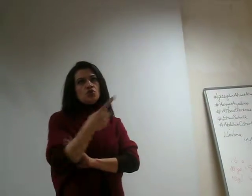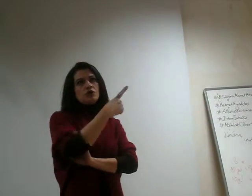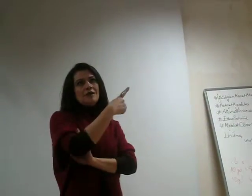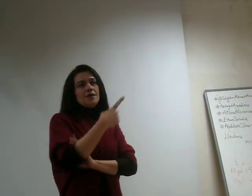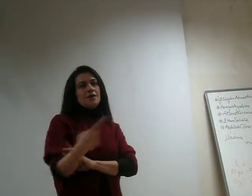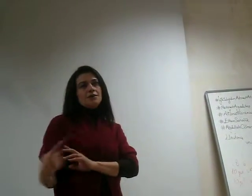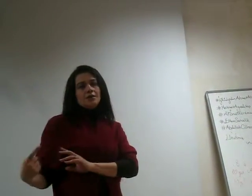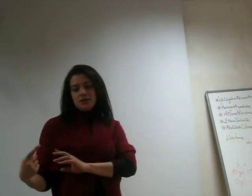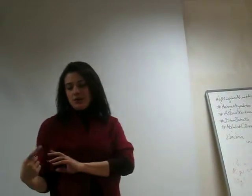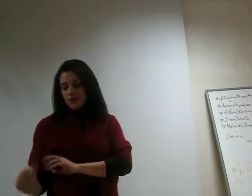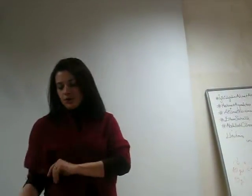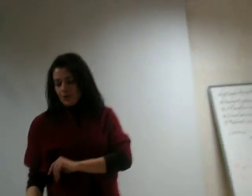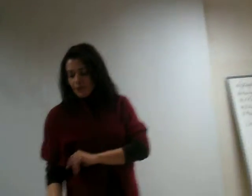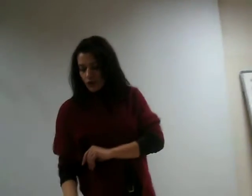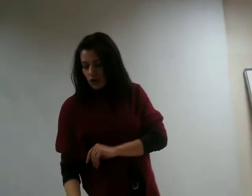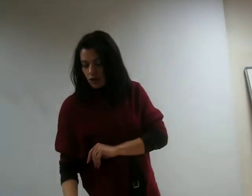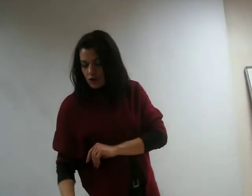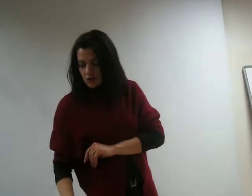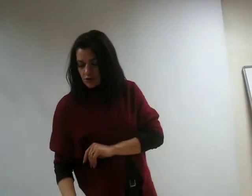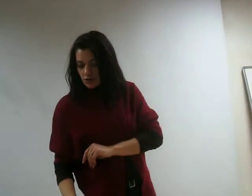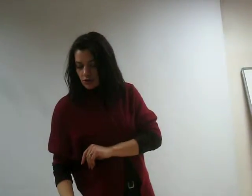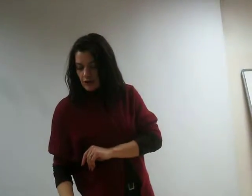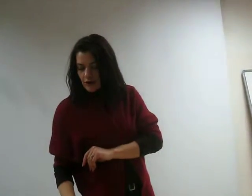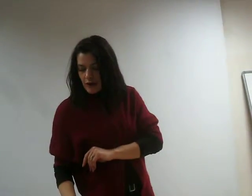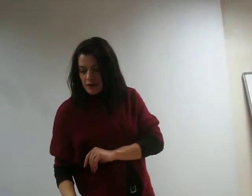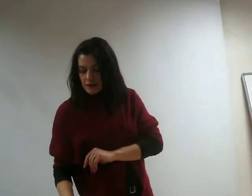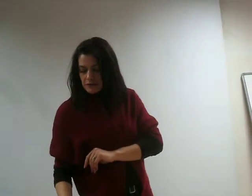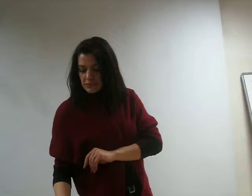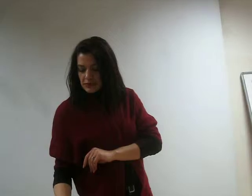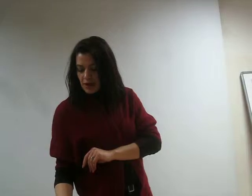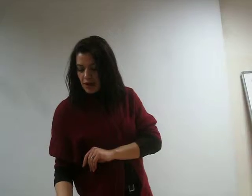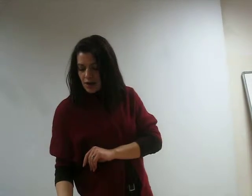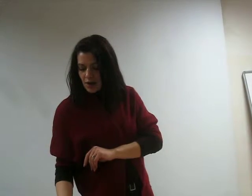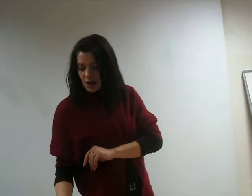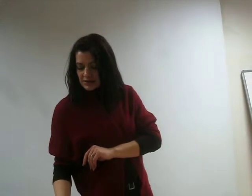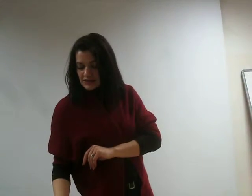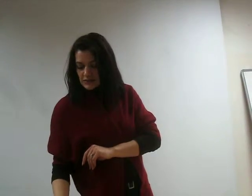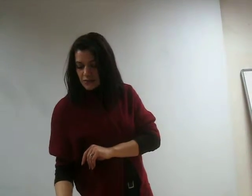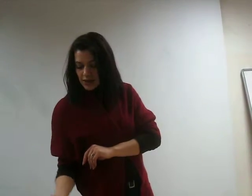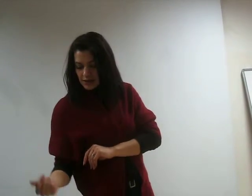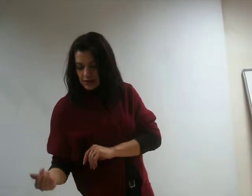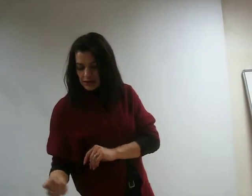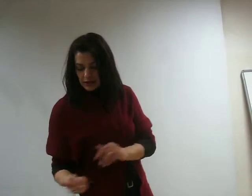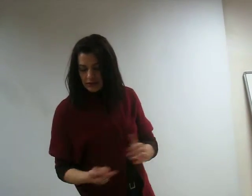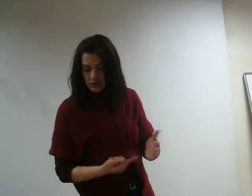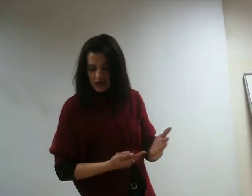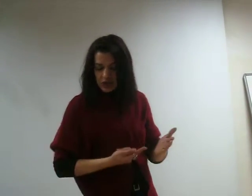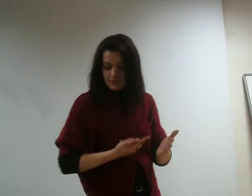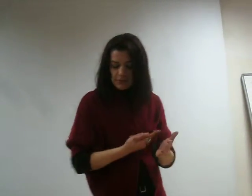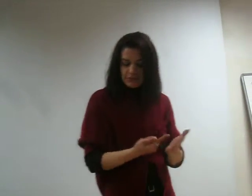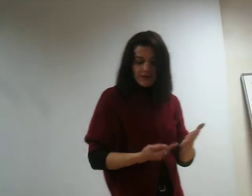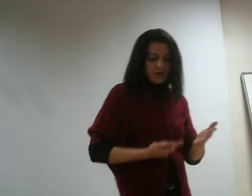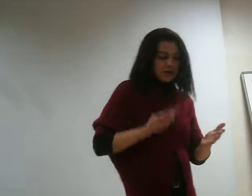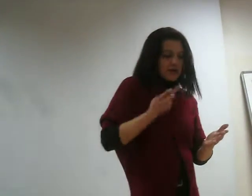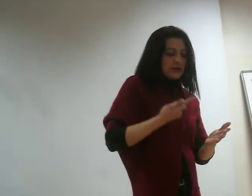yüzde dedik. Ondan sonra imza atmak diye bir şeyimiz var.